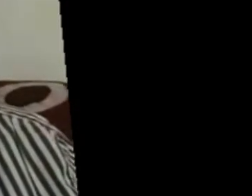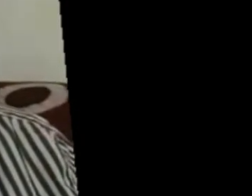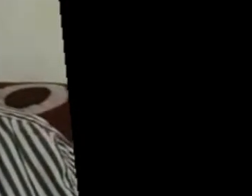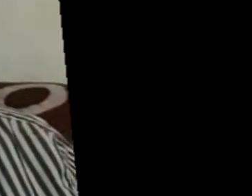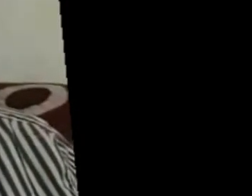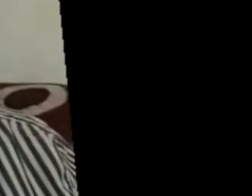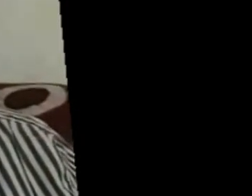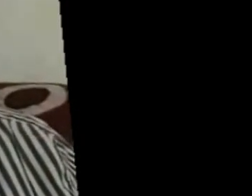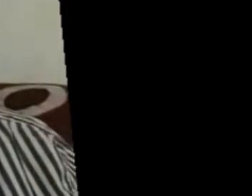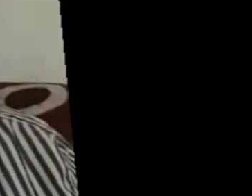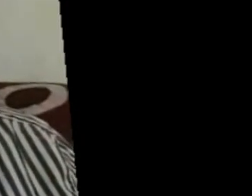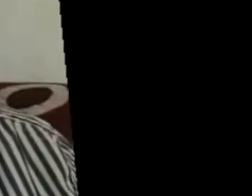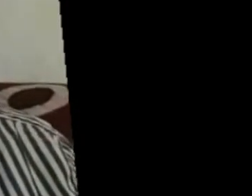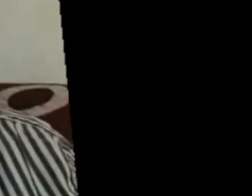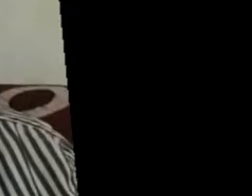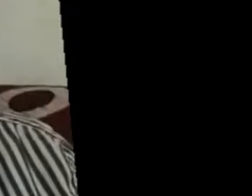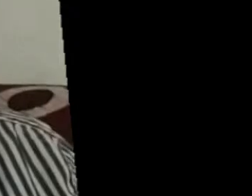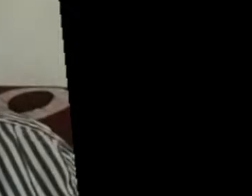é deficiente